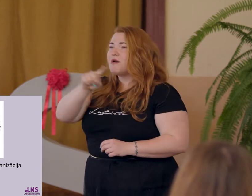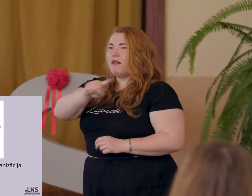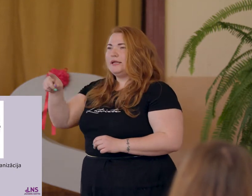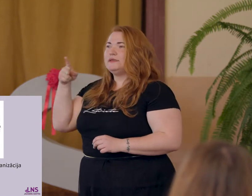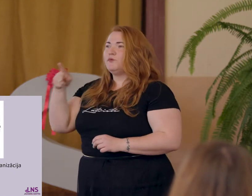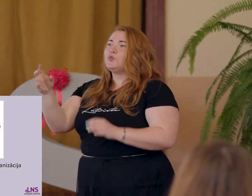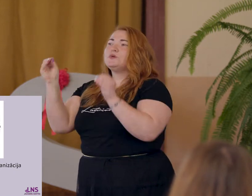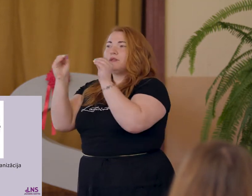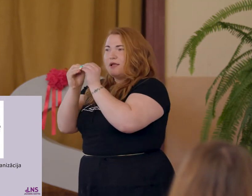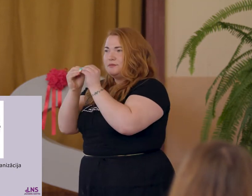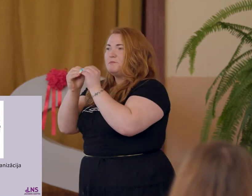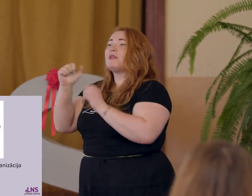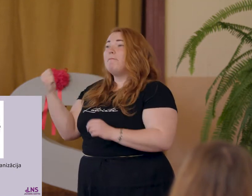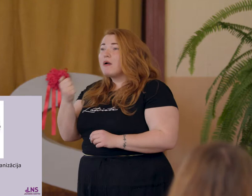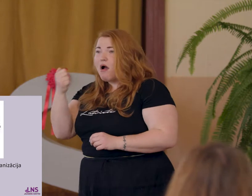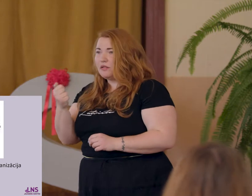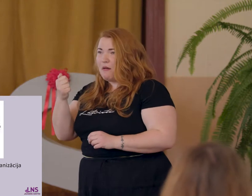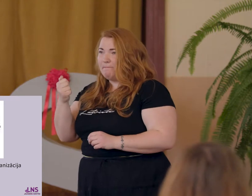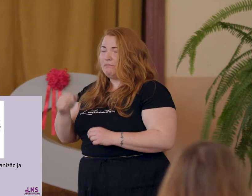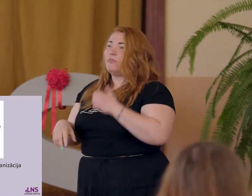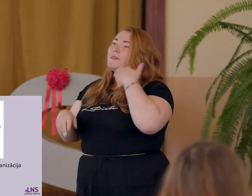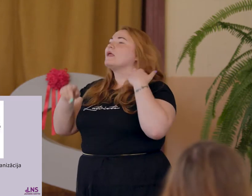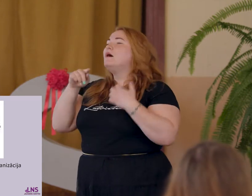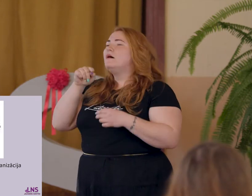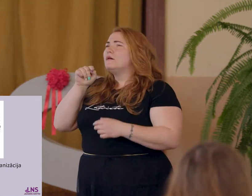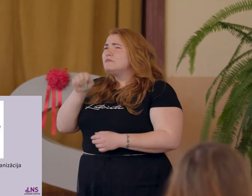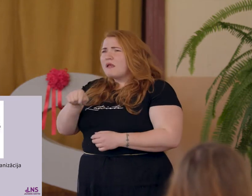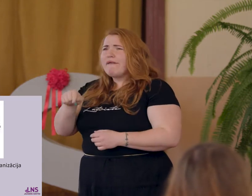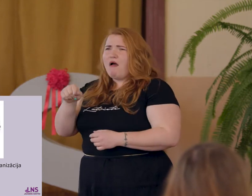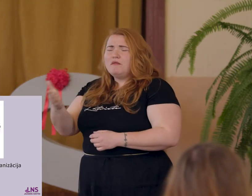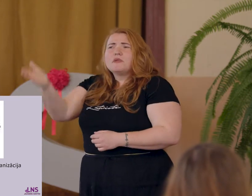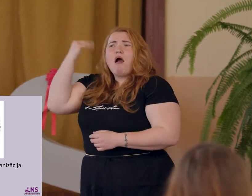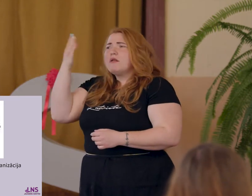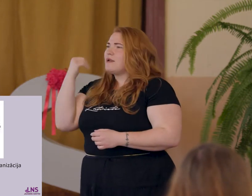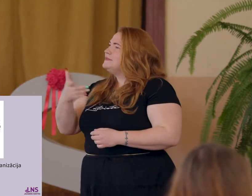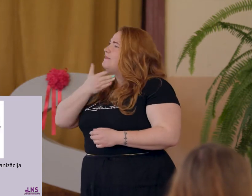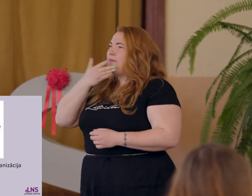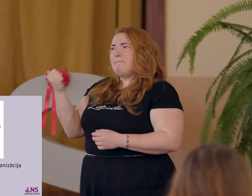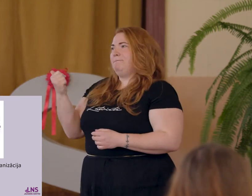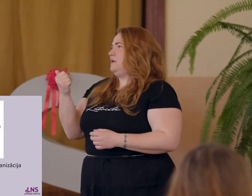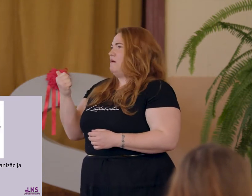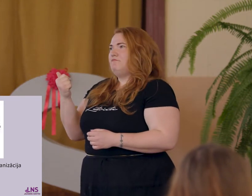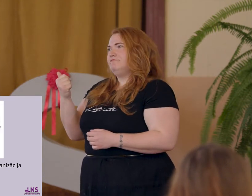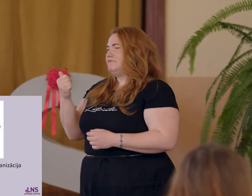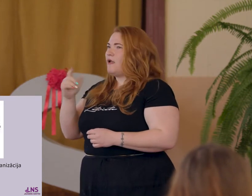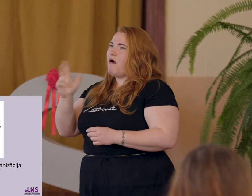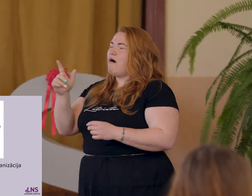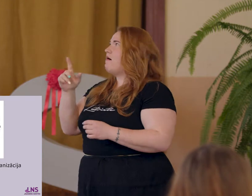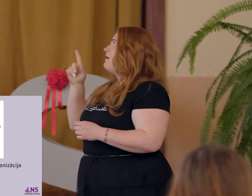organizācija 2003. Gadā līdz 2010. Gadam. Bet agrāk